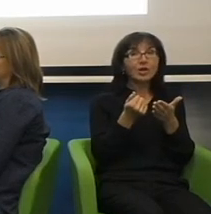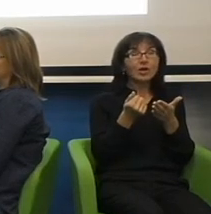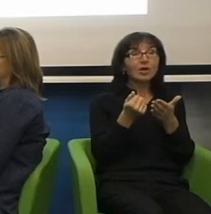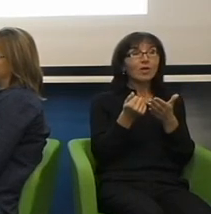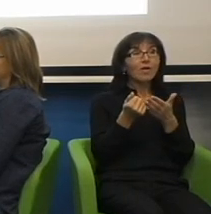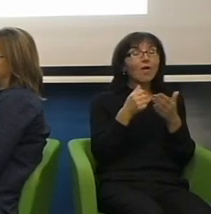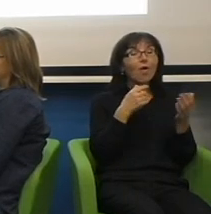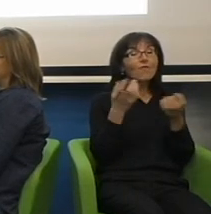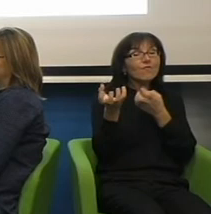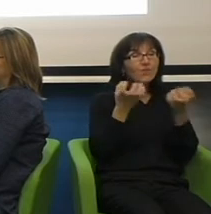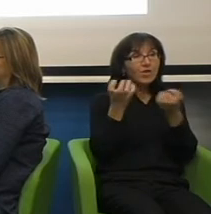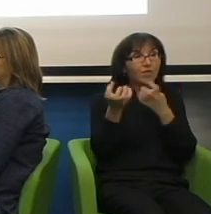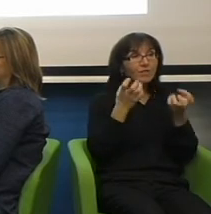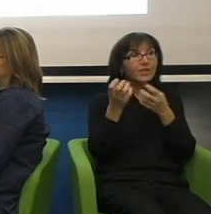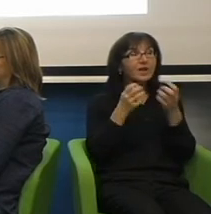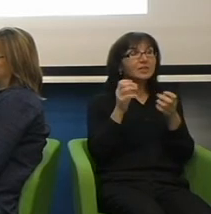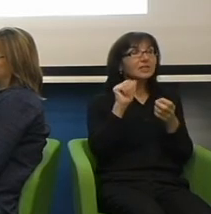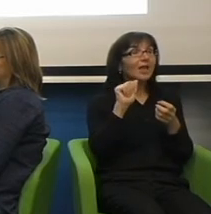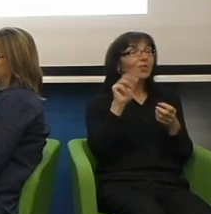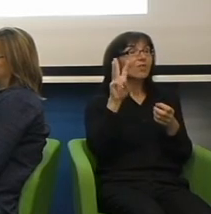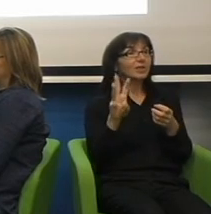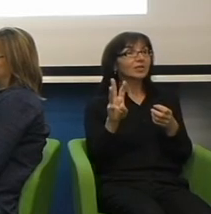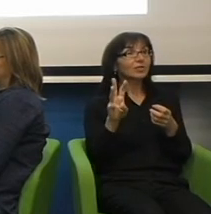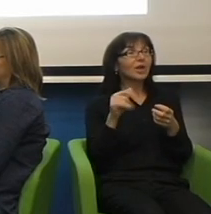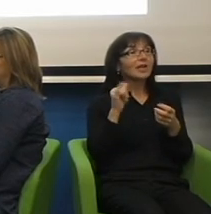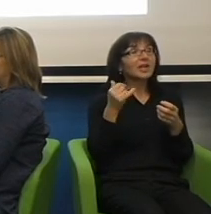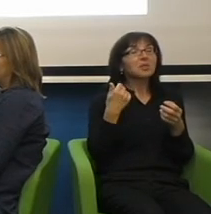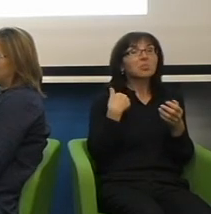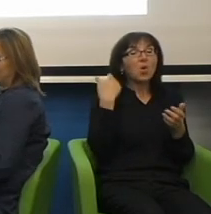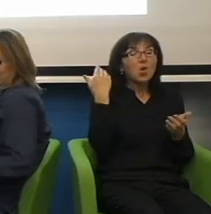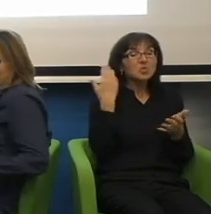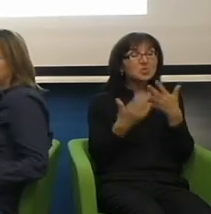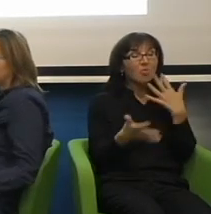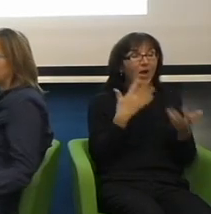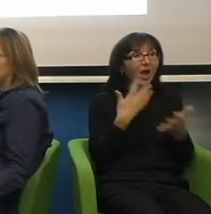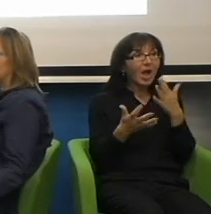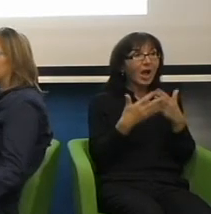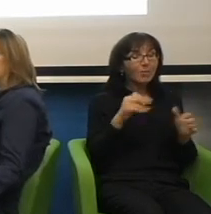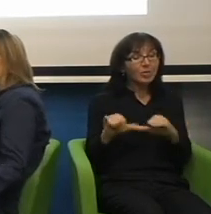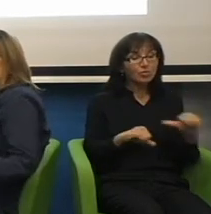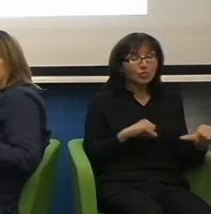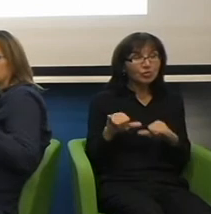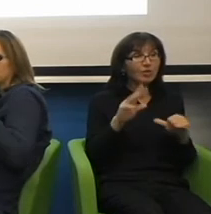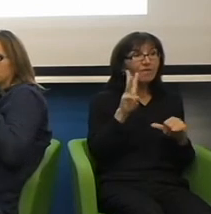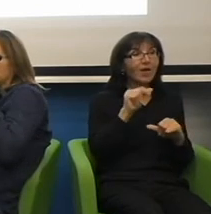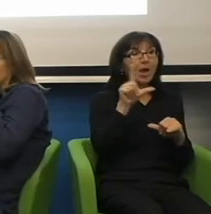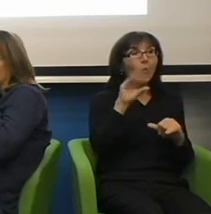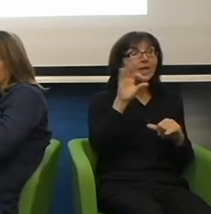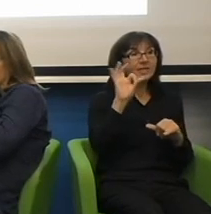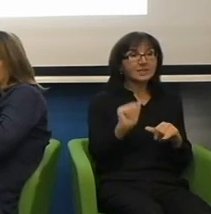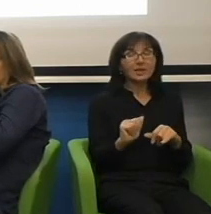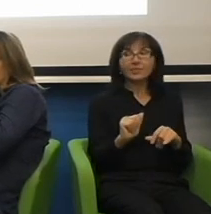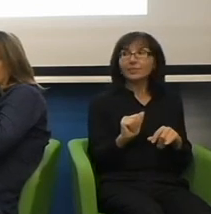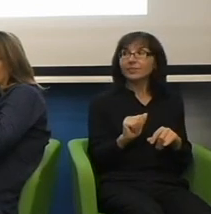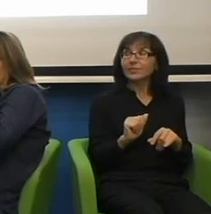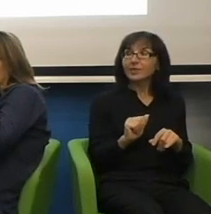z Anną Walentynowicz na temat tego, jak słabym przywódcą jest Lech Wałęsa. Ja tutaj Państwu przerwę i znowu próbka pisarska. Ja mam